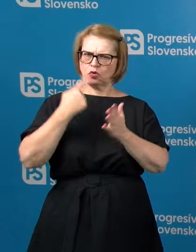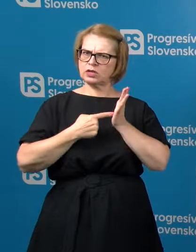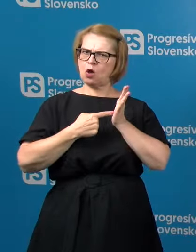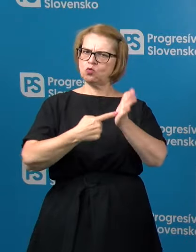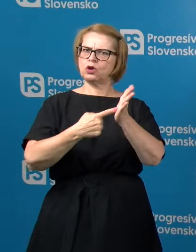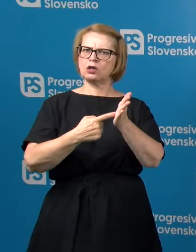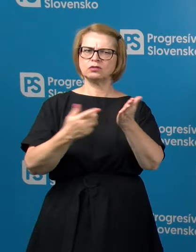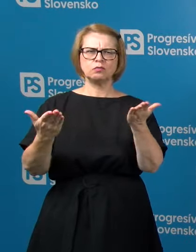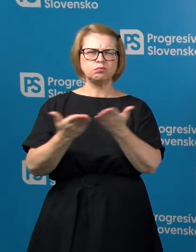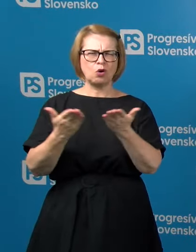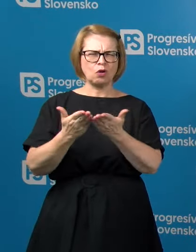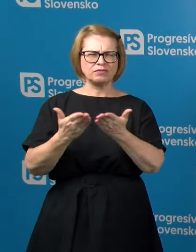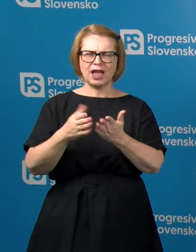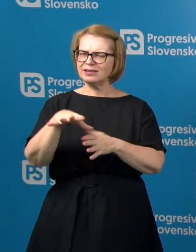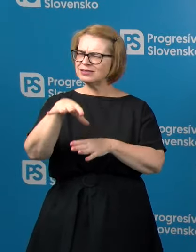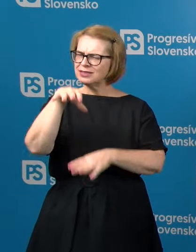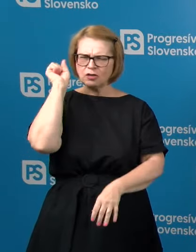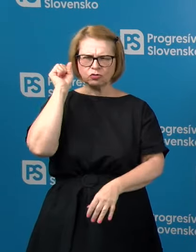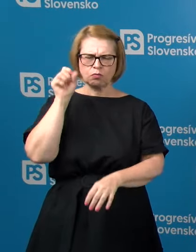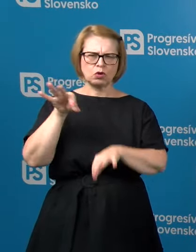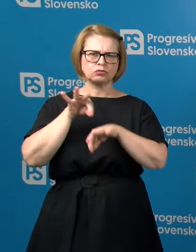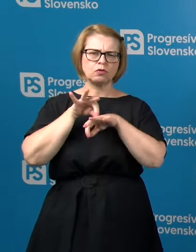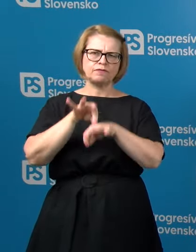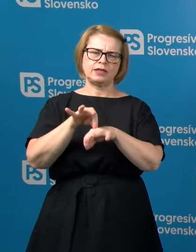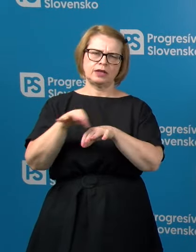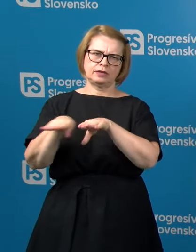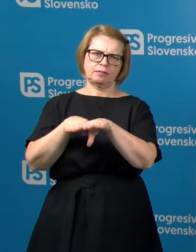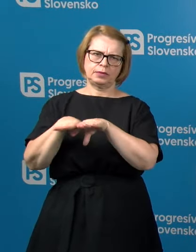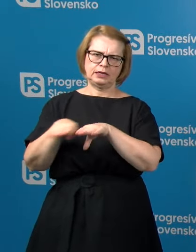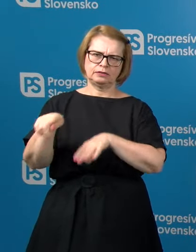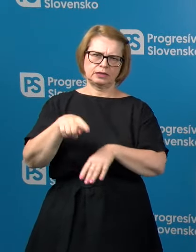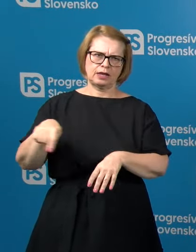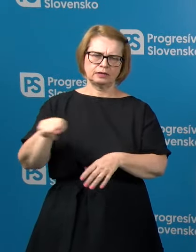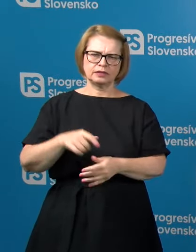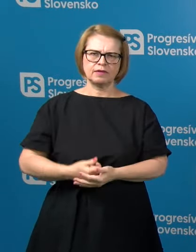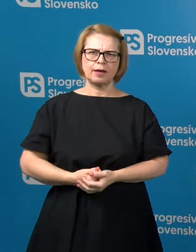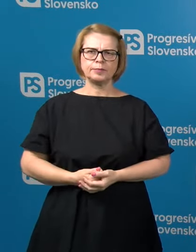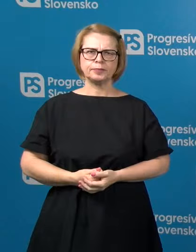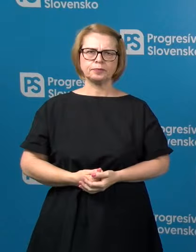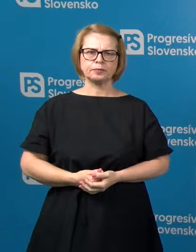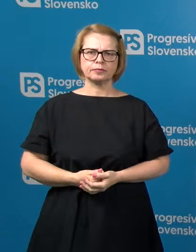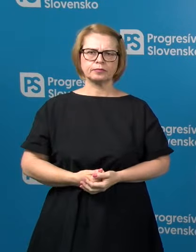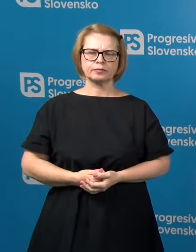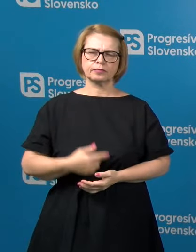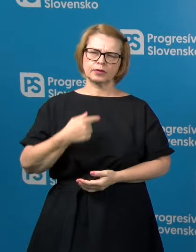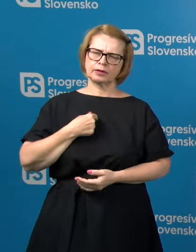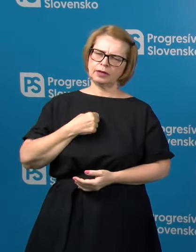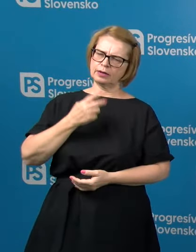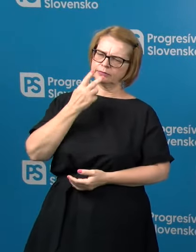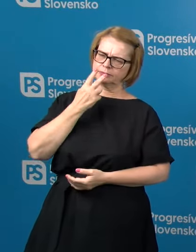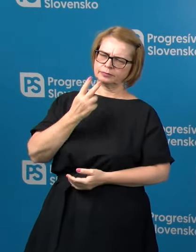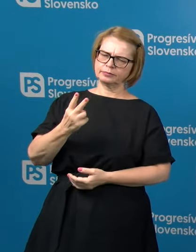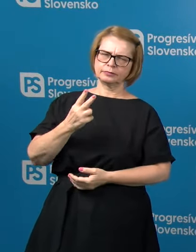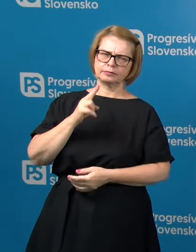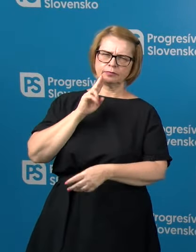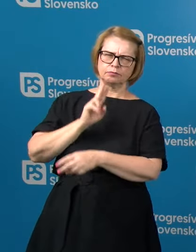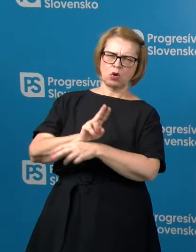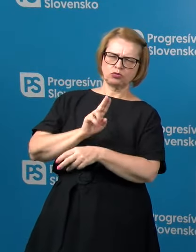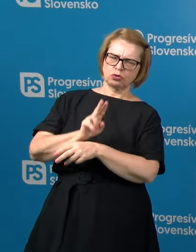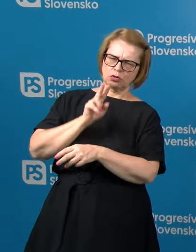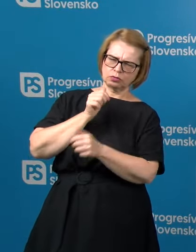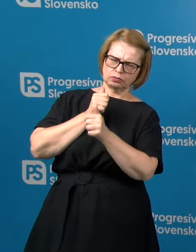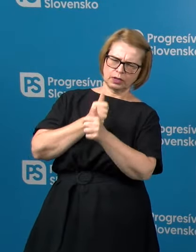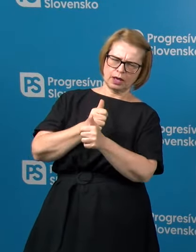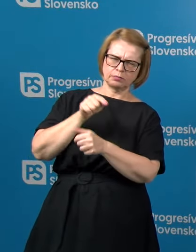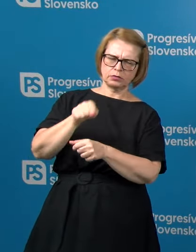porovnaní s marazmom a neschopnosťou vedenia tohto rezortu. Ja keď pozorujem tento urýchľujúci